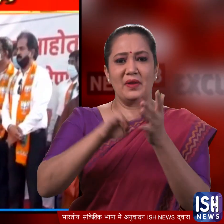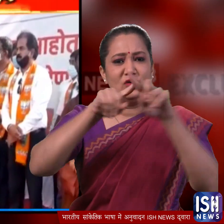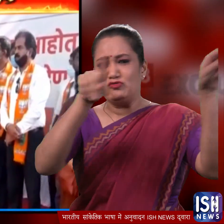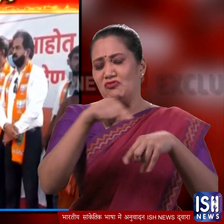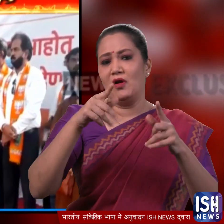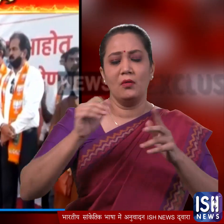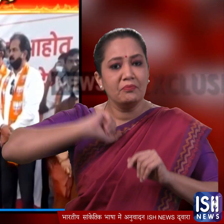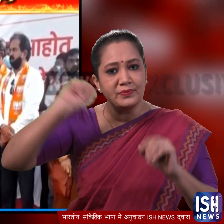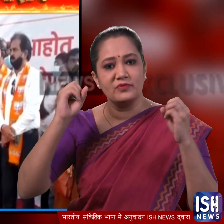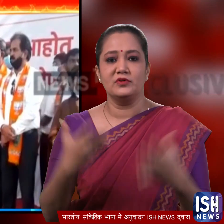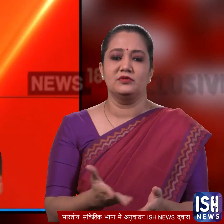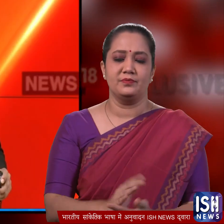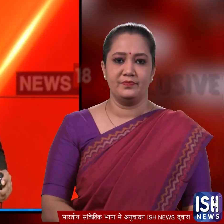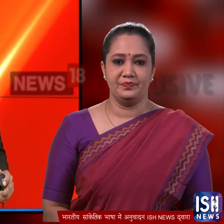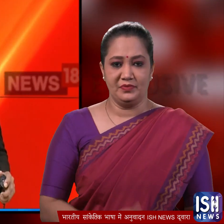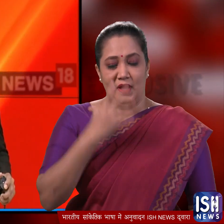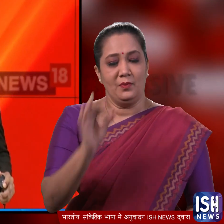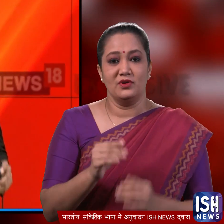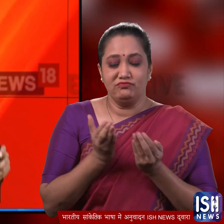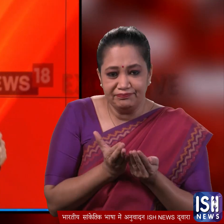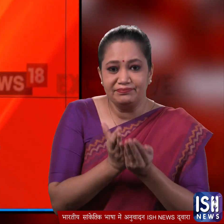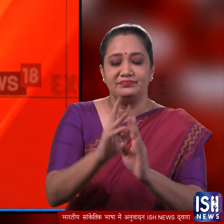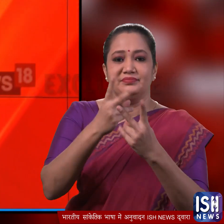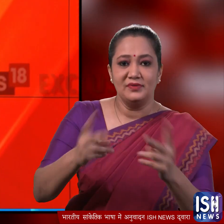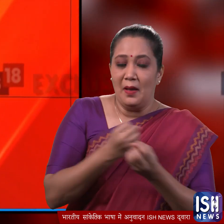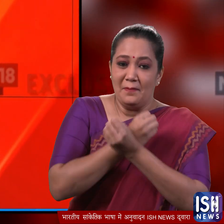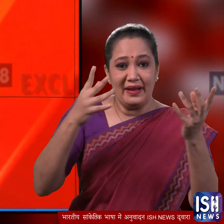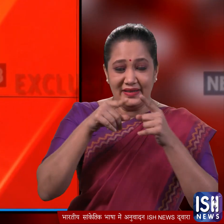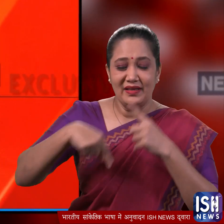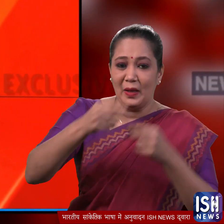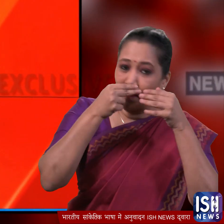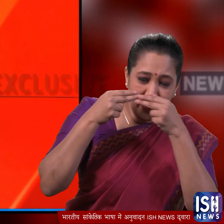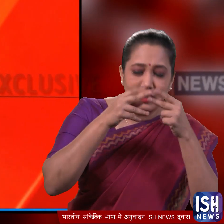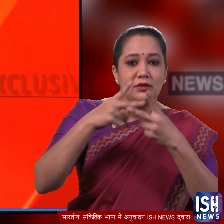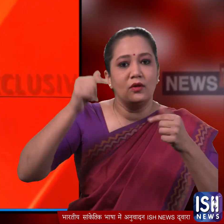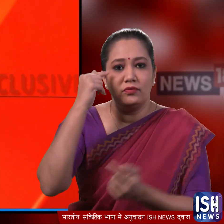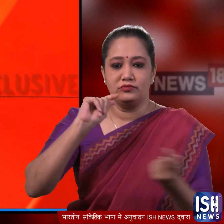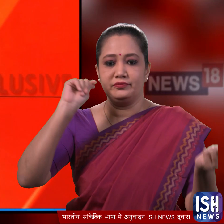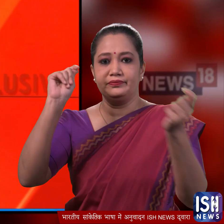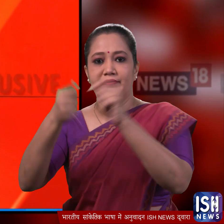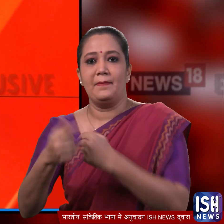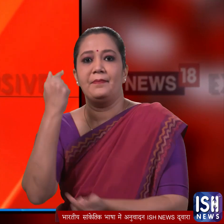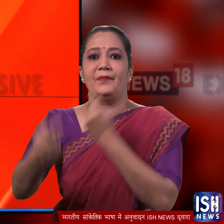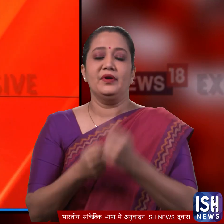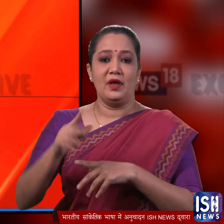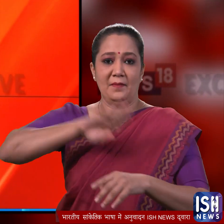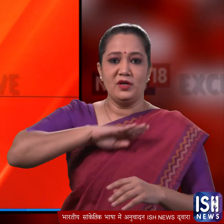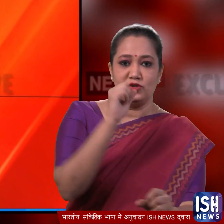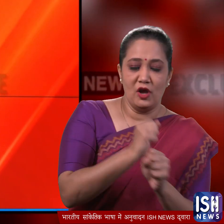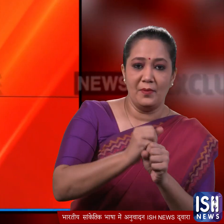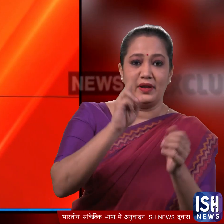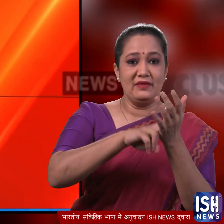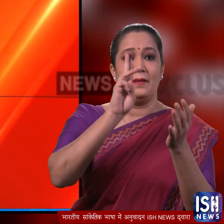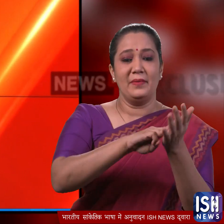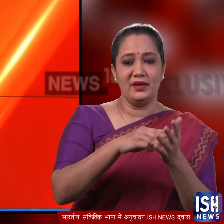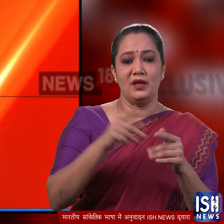नवाब मलिक के खिलाफ मोर्चा खोल दिया। सौभाग्य की एक बात है कि क्रूज पर ड्रग्स पार्टी से शुरू हुआ विवाद अब राजनीति के रंग में रंगता जा रहा है, जिसमें महाराष्ट्र सरकार